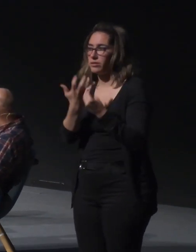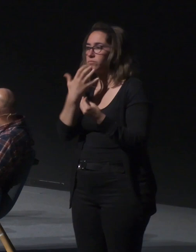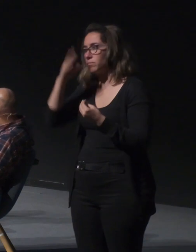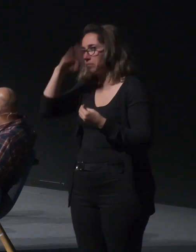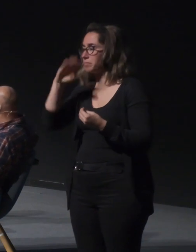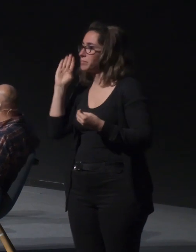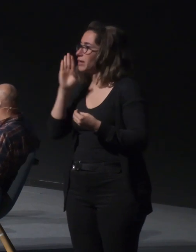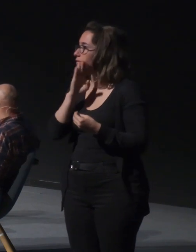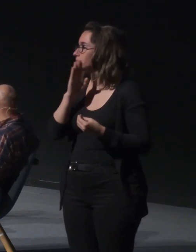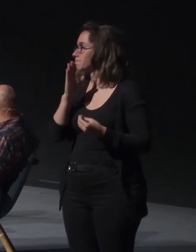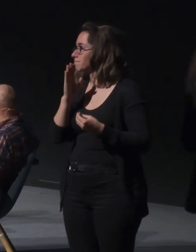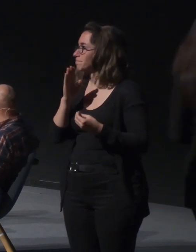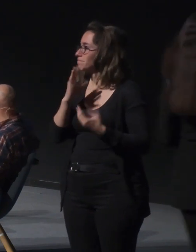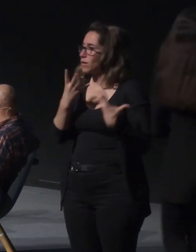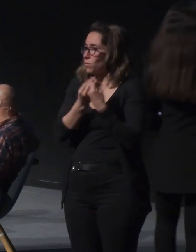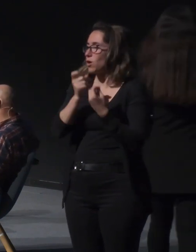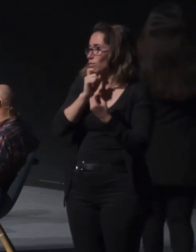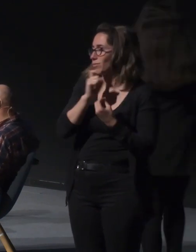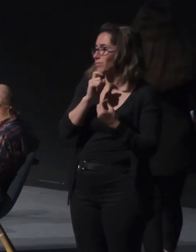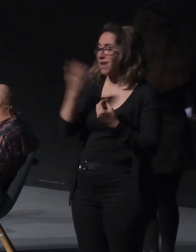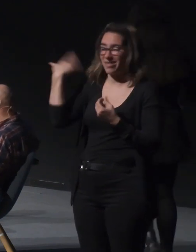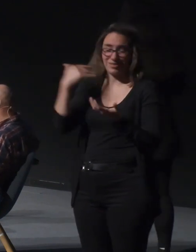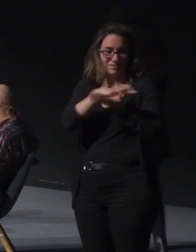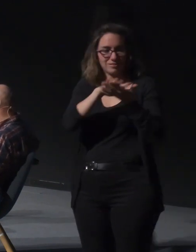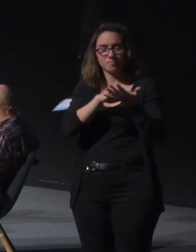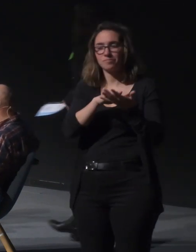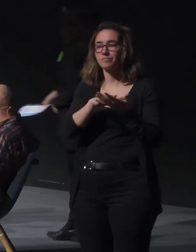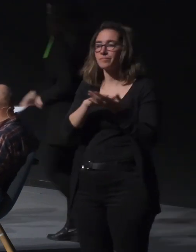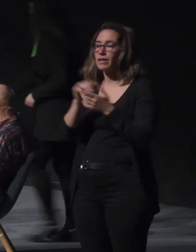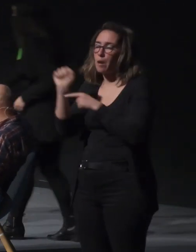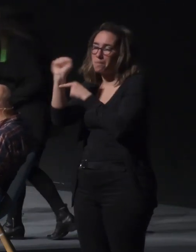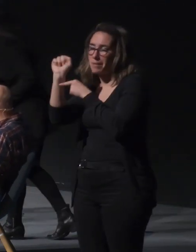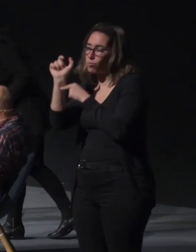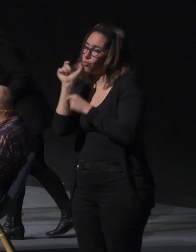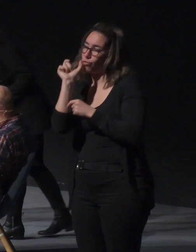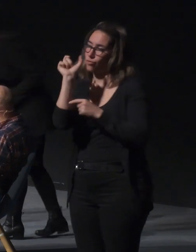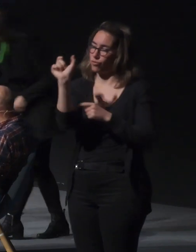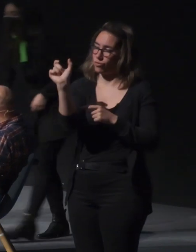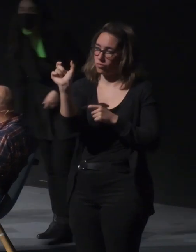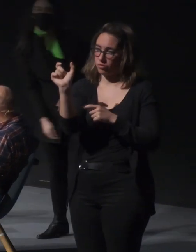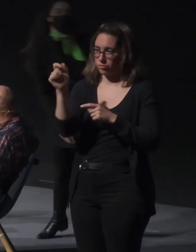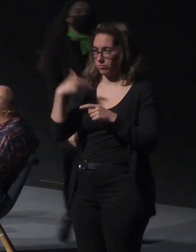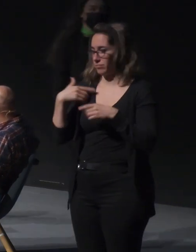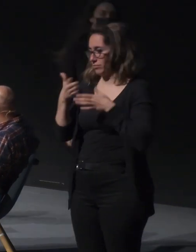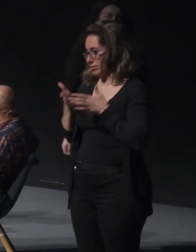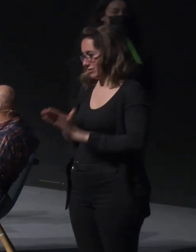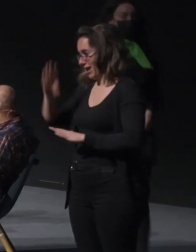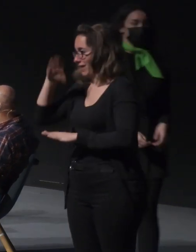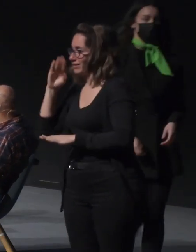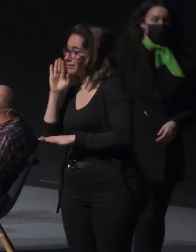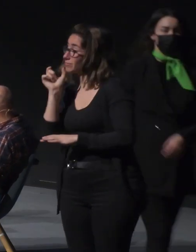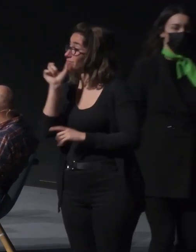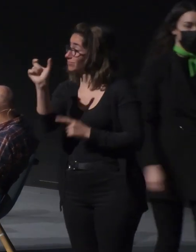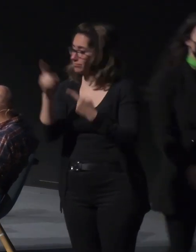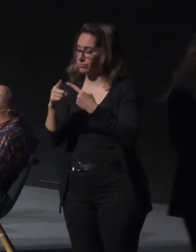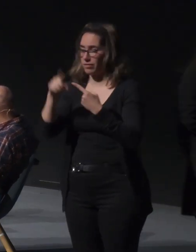antes, me encantaba cuando estábamos hablando para preparar esto que me decías, el verbo que acompaña, digamos, a cada edad de nuestros hijos e hijas. Y me decías, educar,